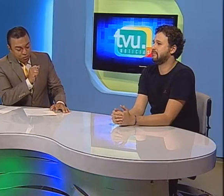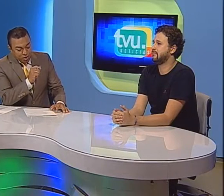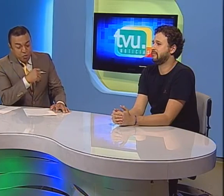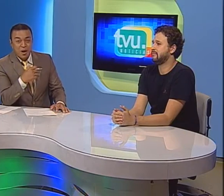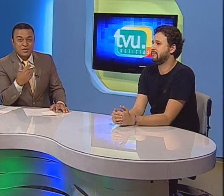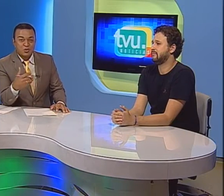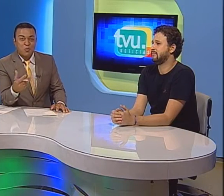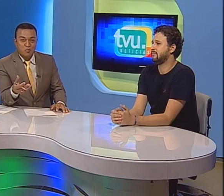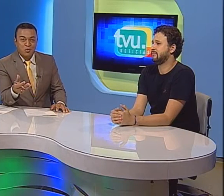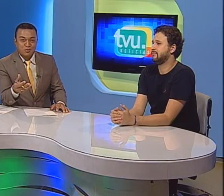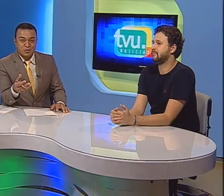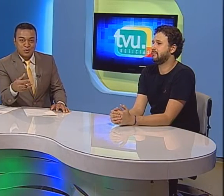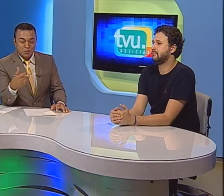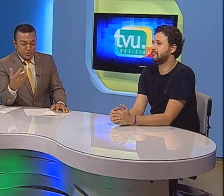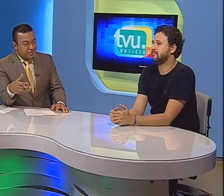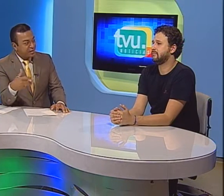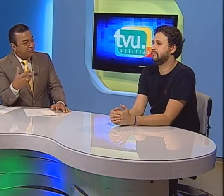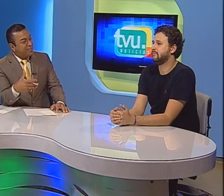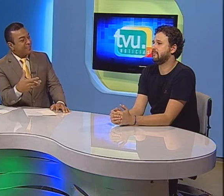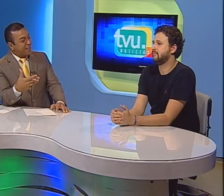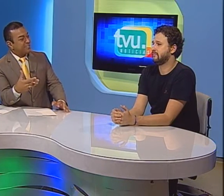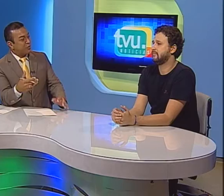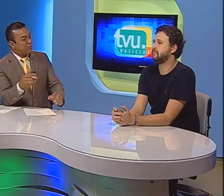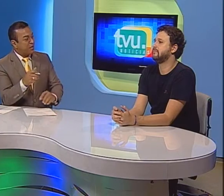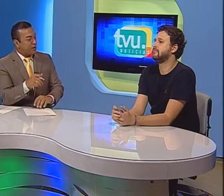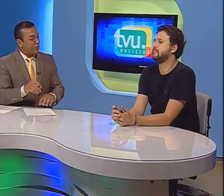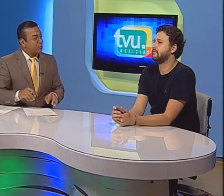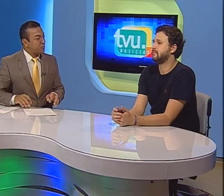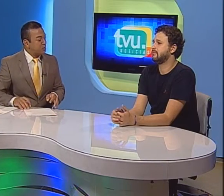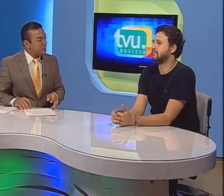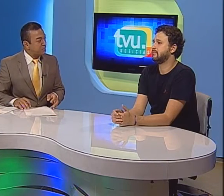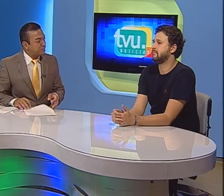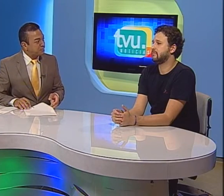erro mais comum dos ouvintes ao tentar se comunicar com o surdo?